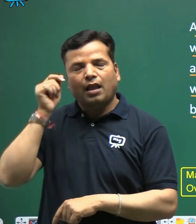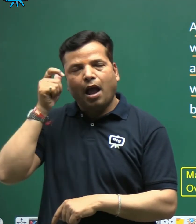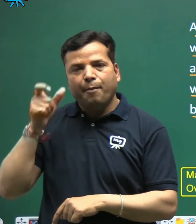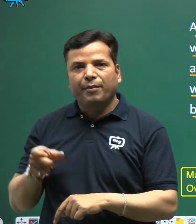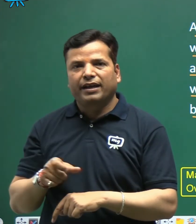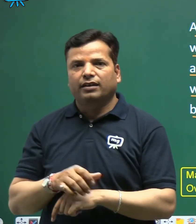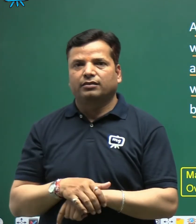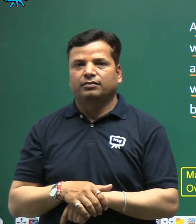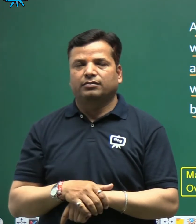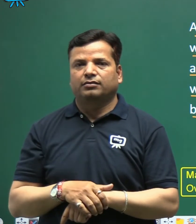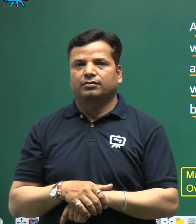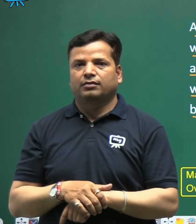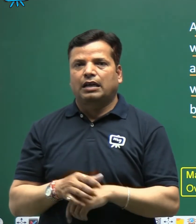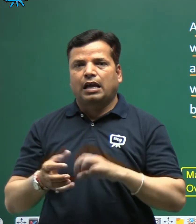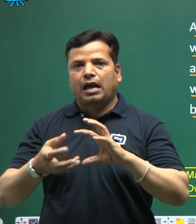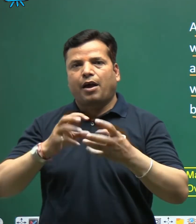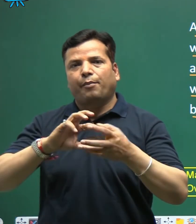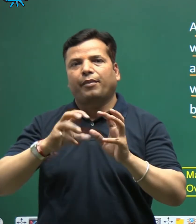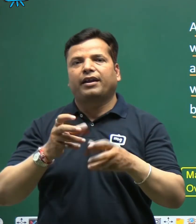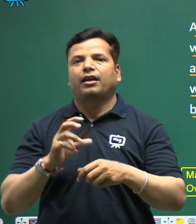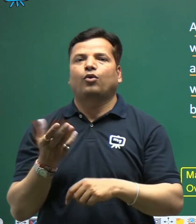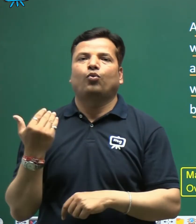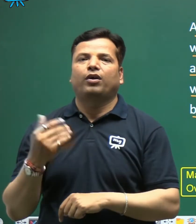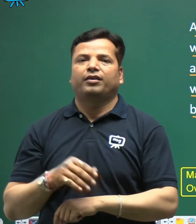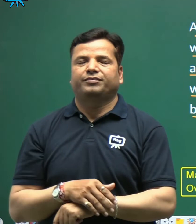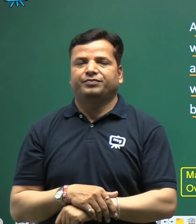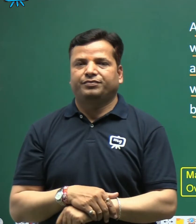made, बना हुआ,